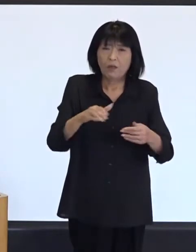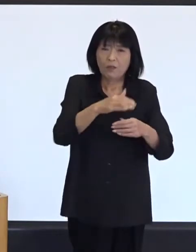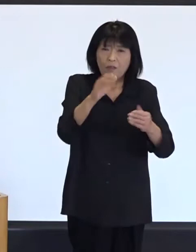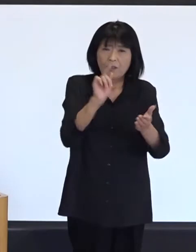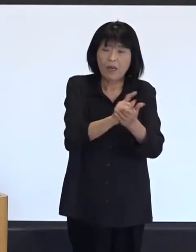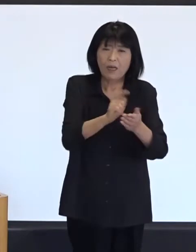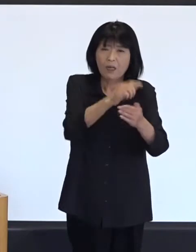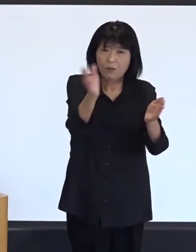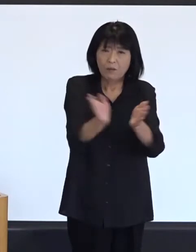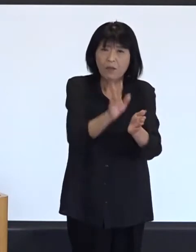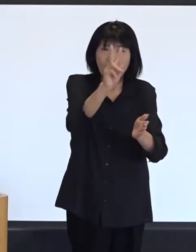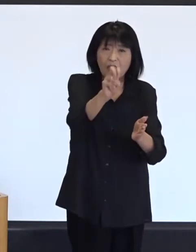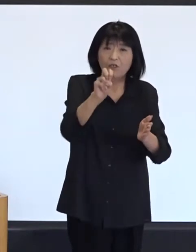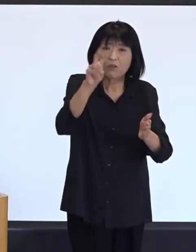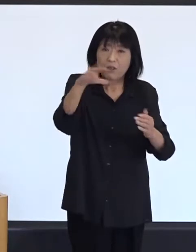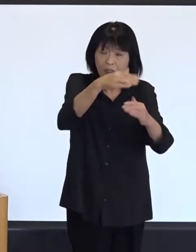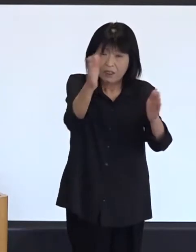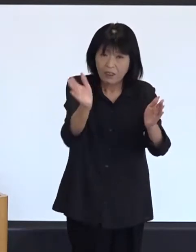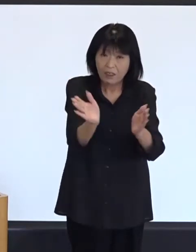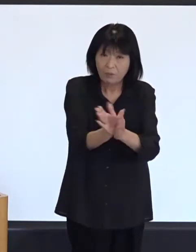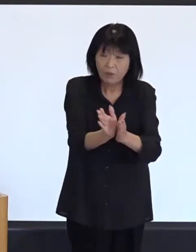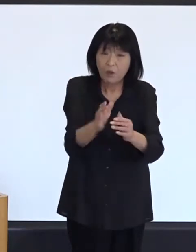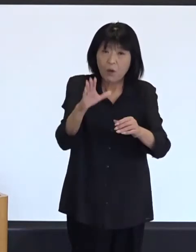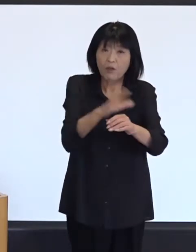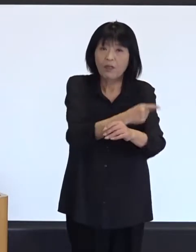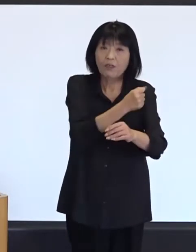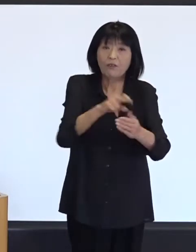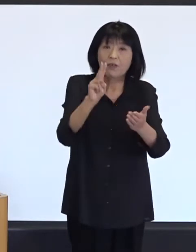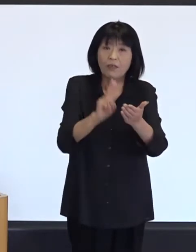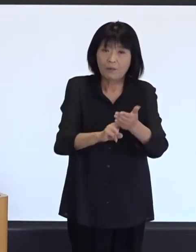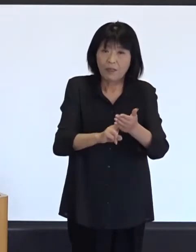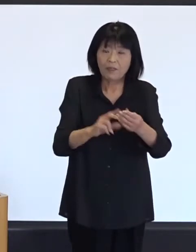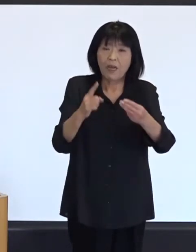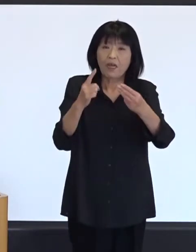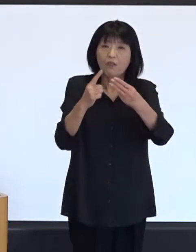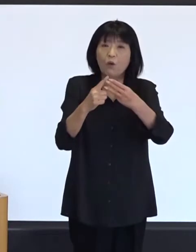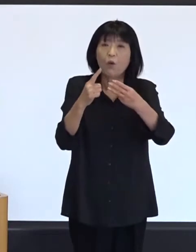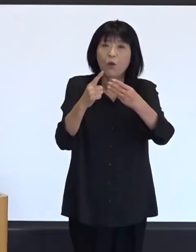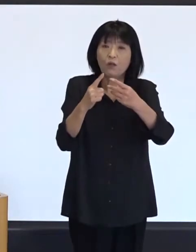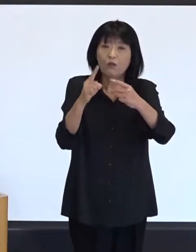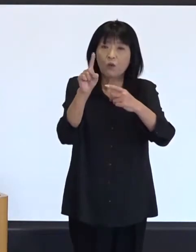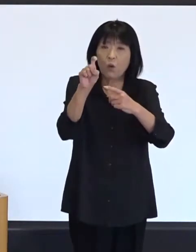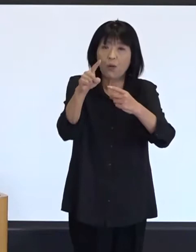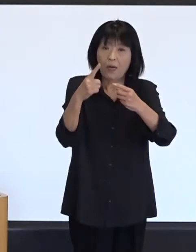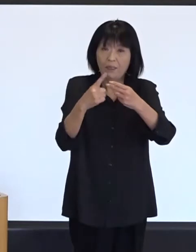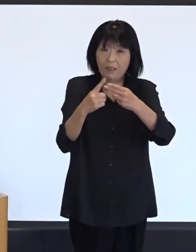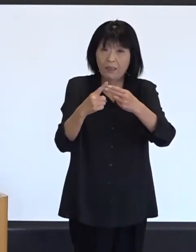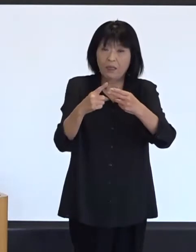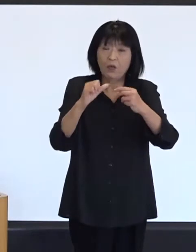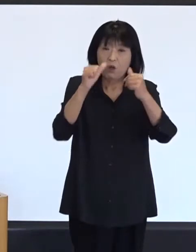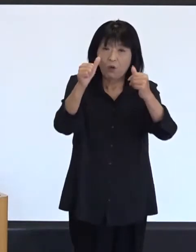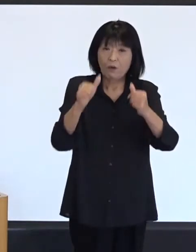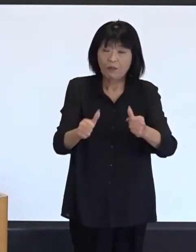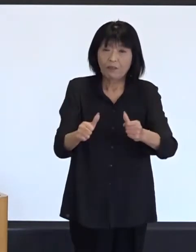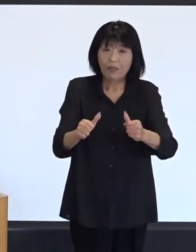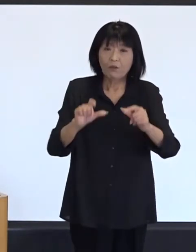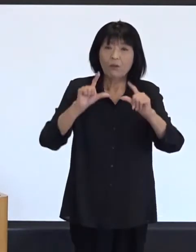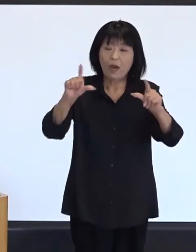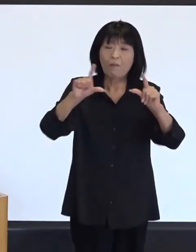の選手が決定し、10日に大会公式ウェブサイトで発表されました。